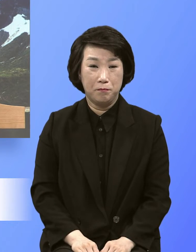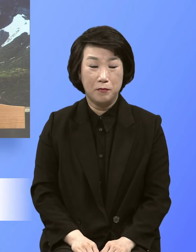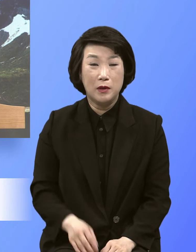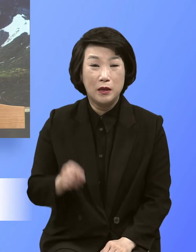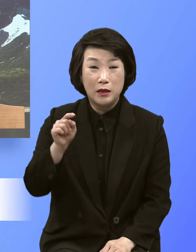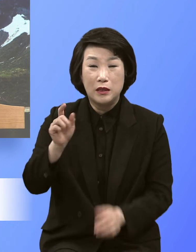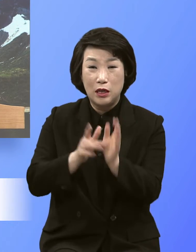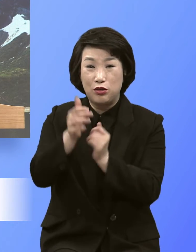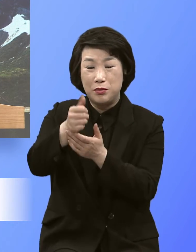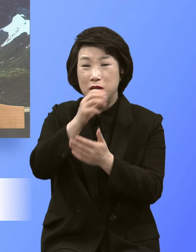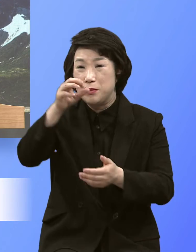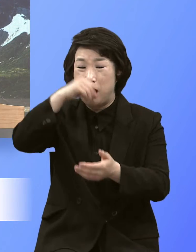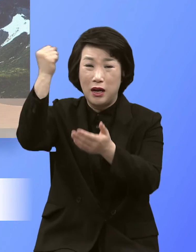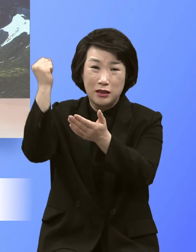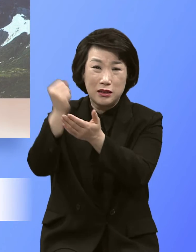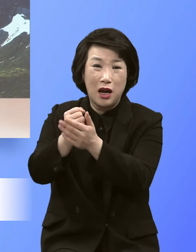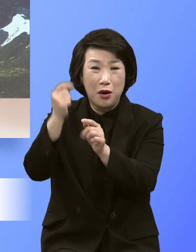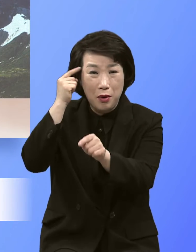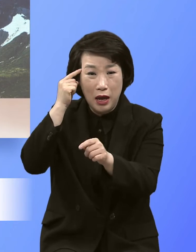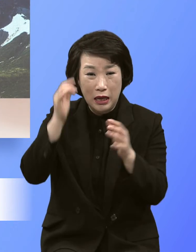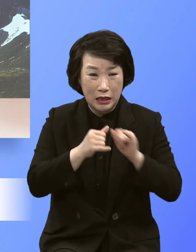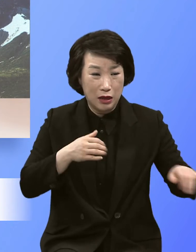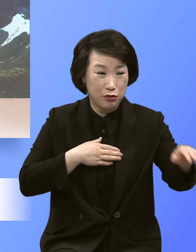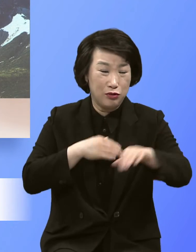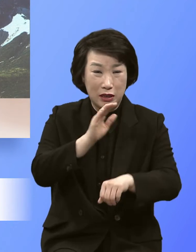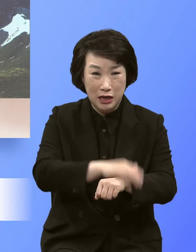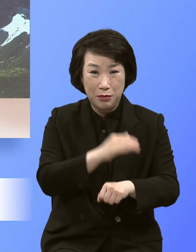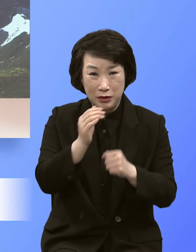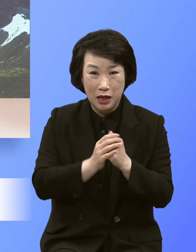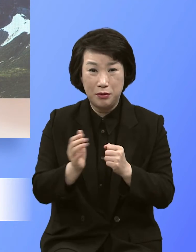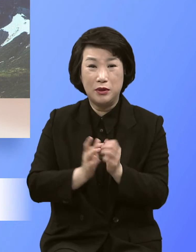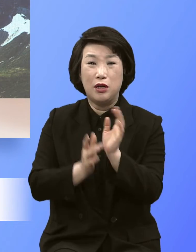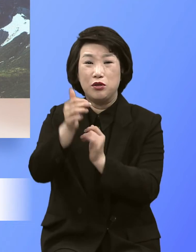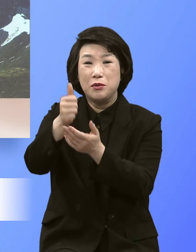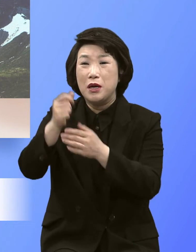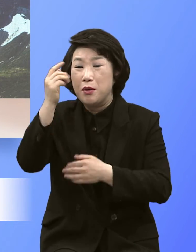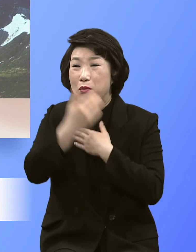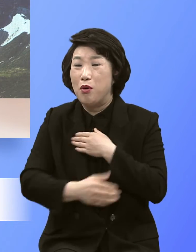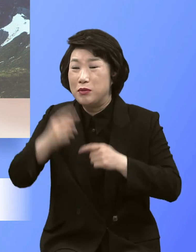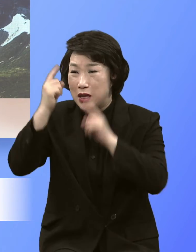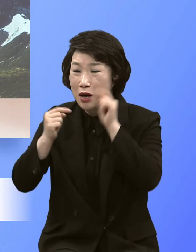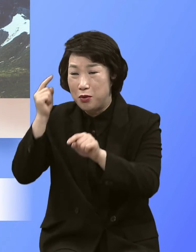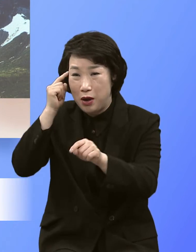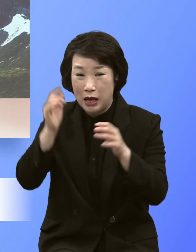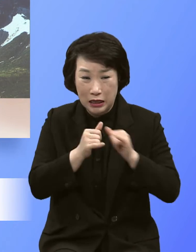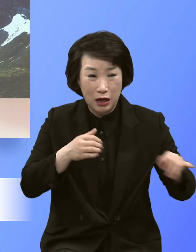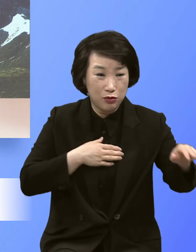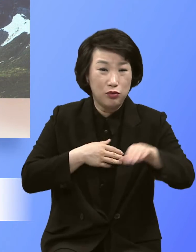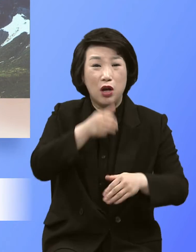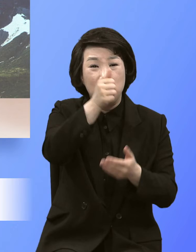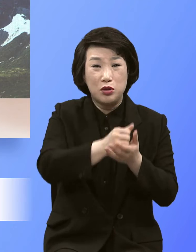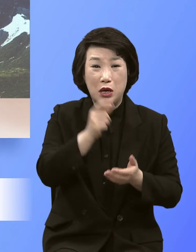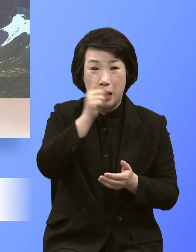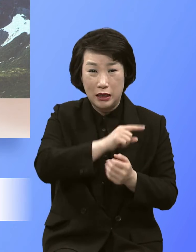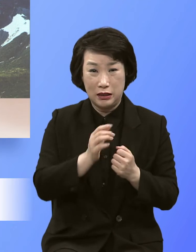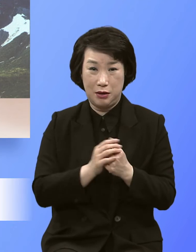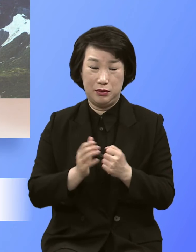그가 찔림은 우리의 허물을 인하며 그가 상함은 우리의 죄악을